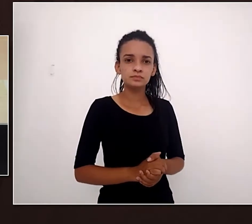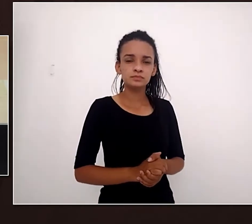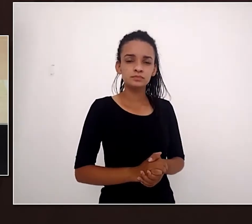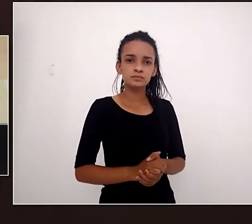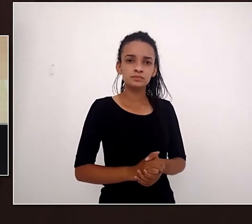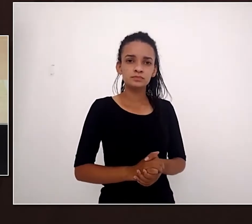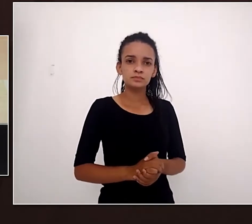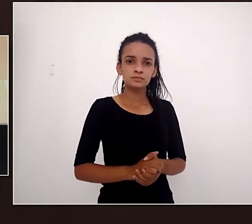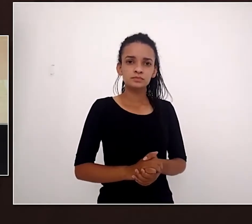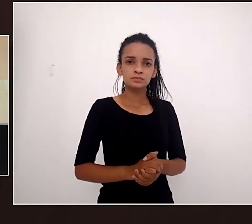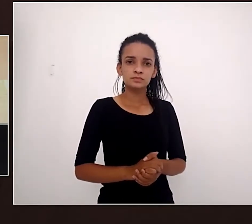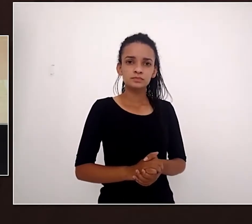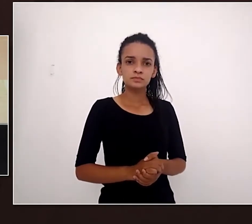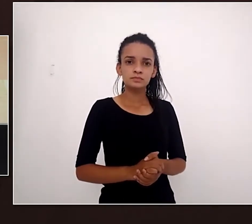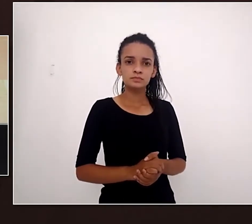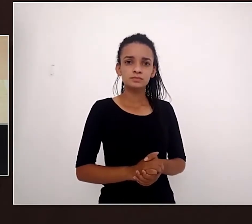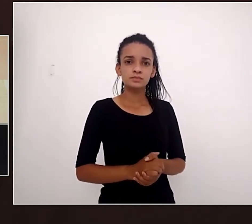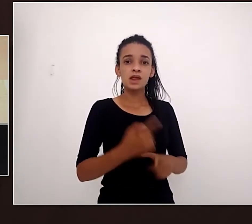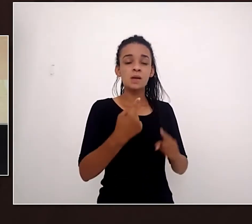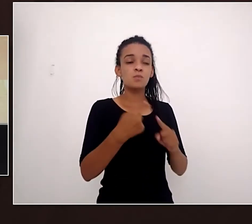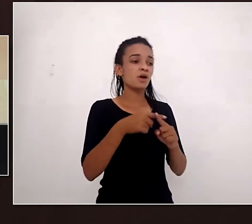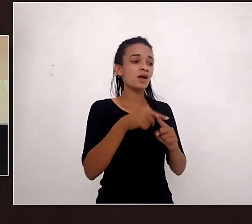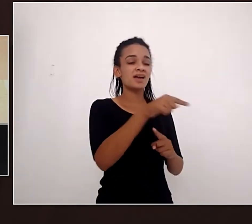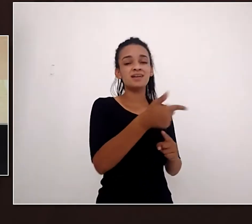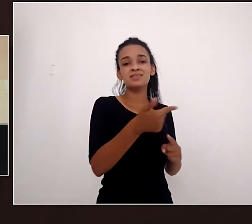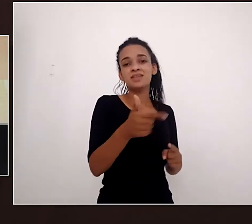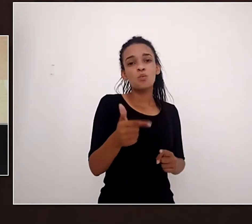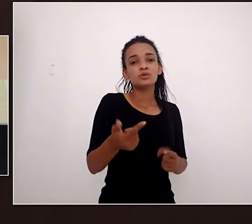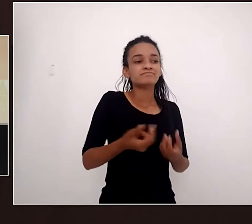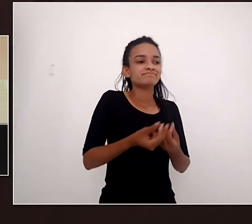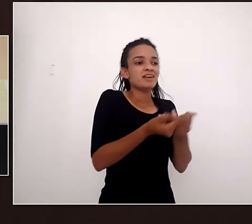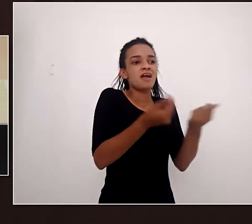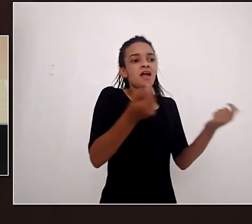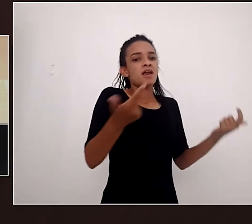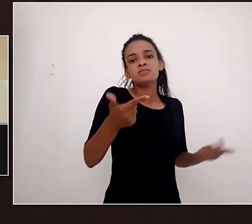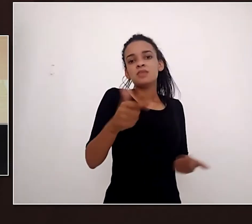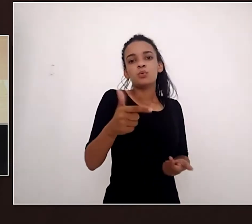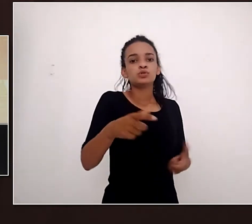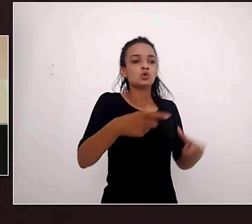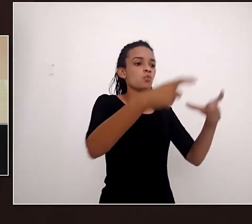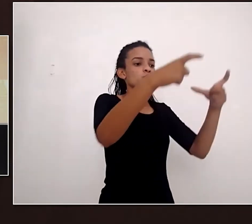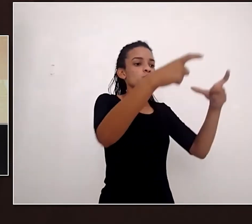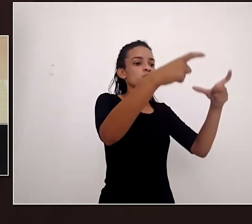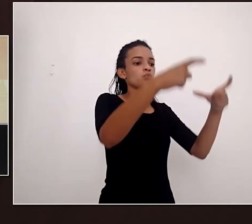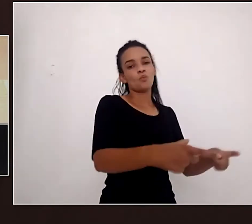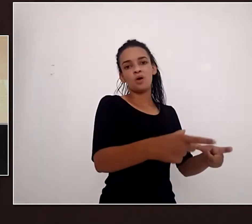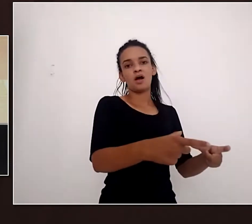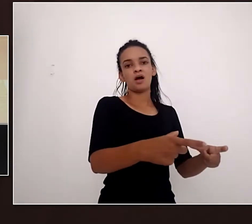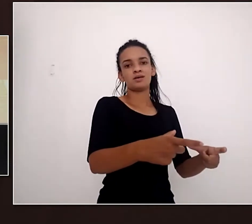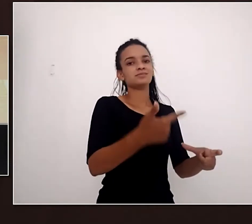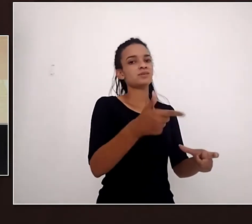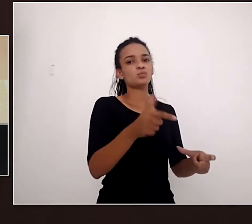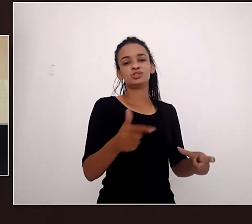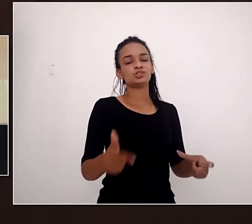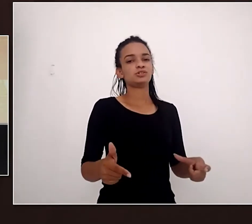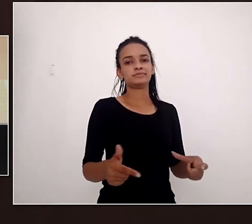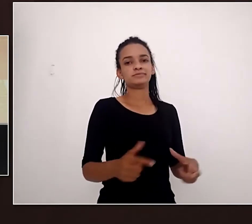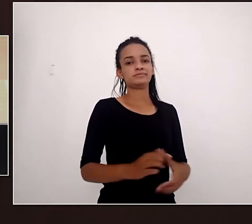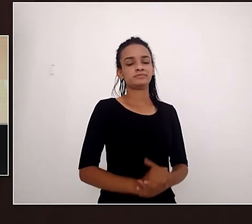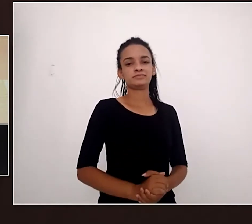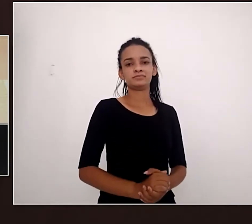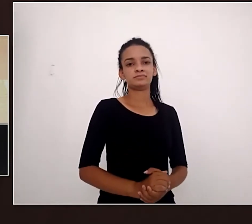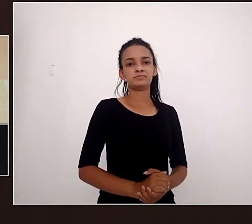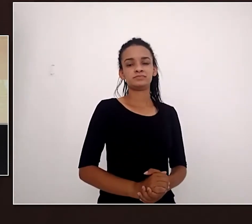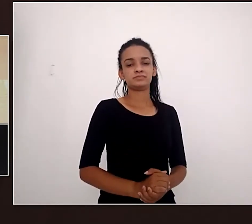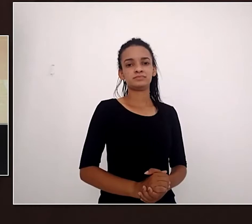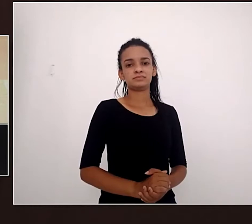Não tinha condições de fazer. Eles não tinham uma nação. Não tinha restaurado a nação de Israel ainda. Apenas